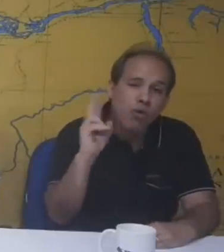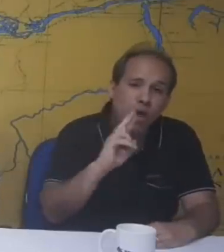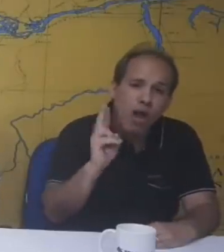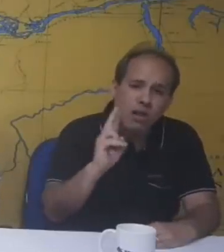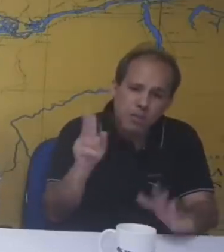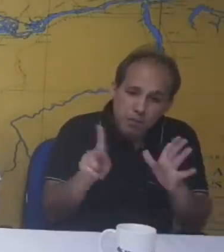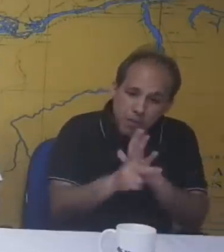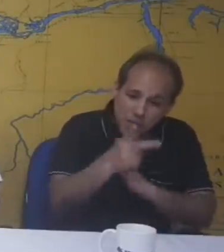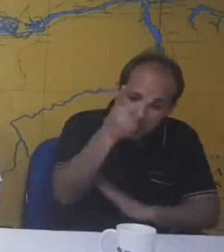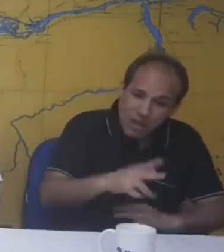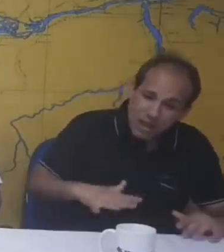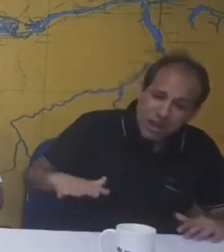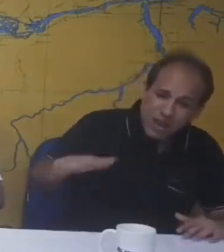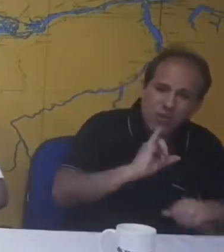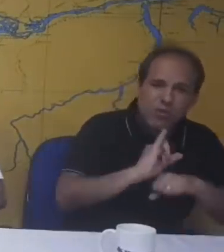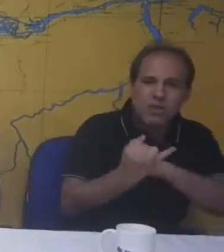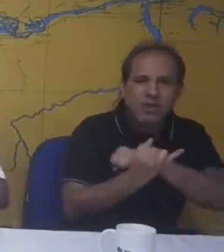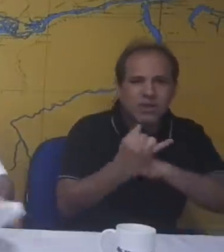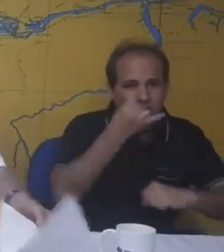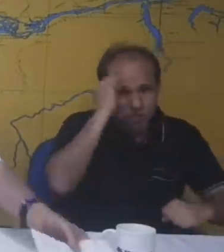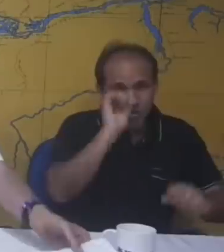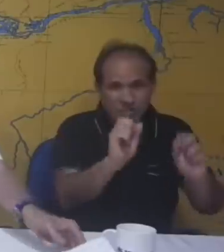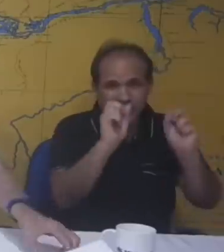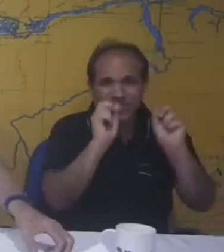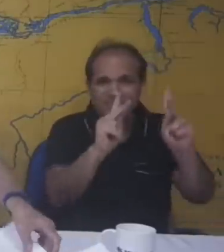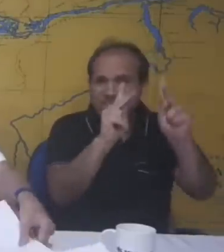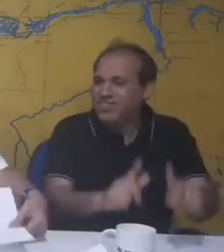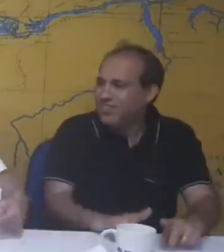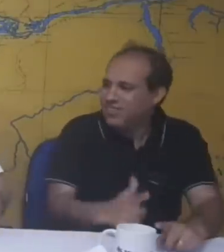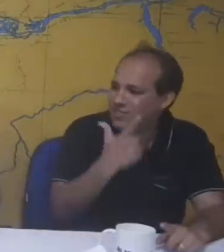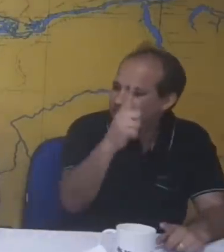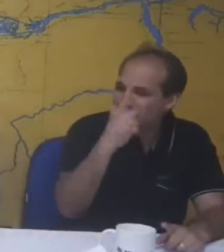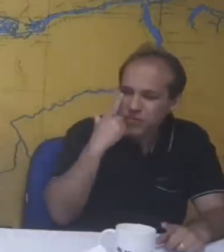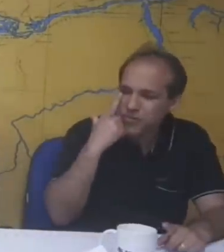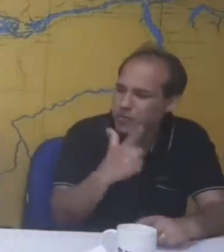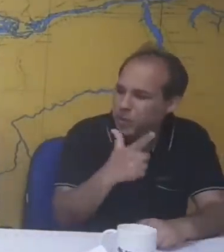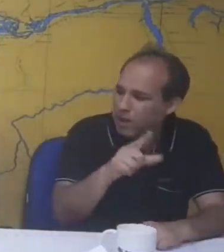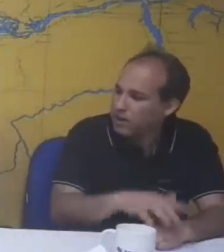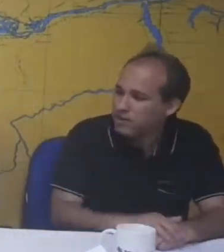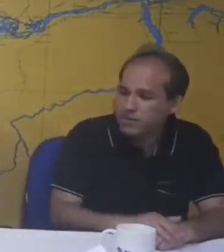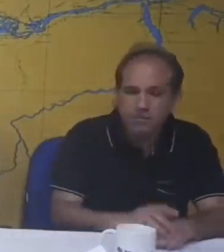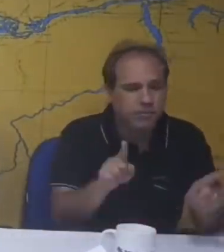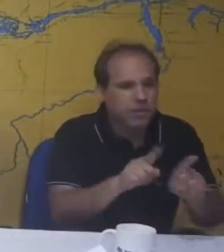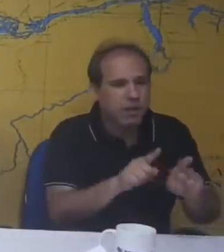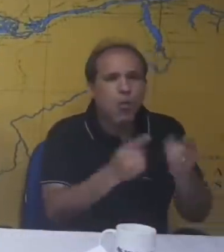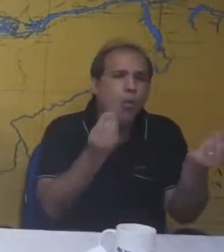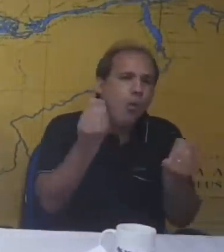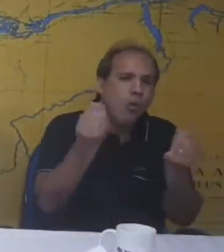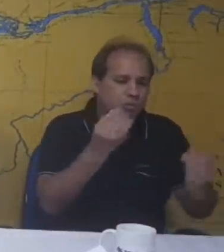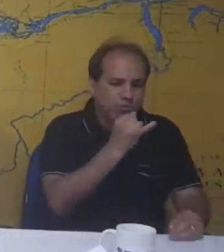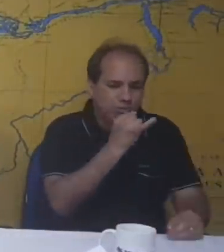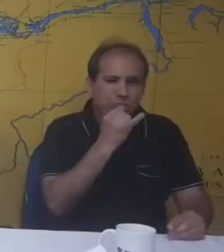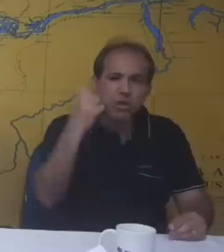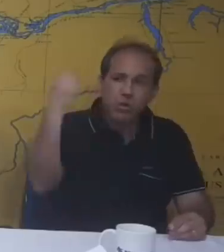região da Ilha do Marajó. Ok? Beto, mais uma coisa, Beto? Bom, presidente, em relação à energia,